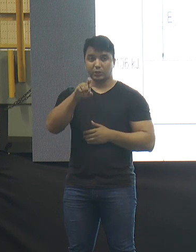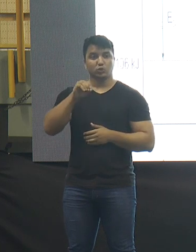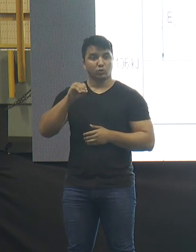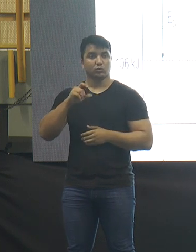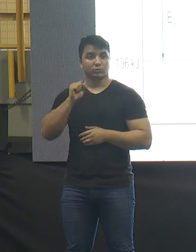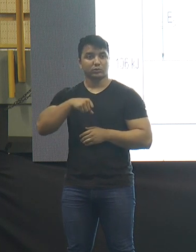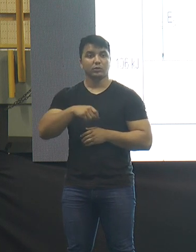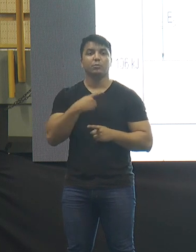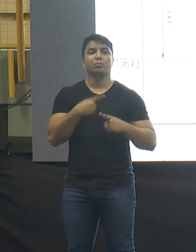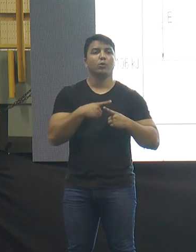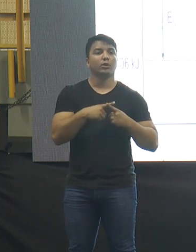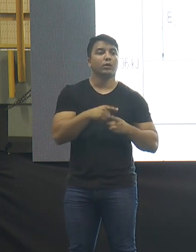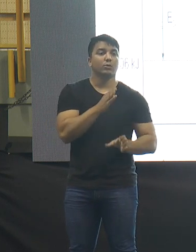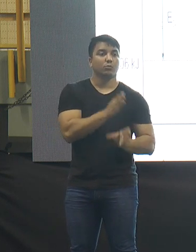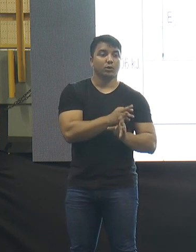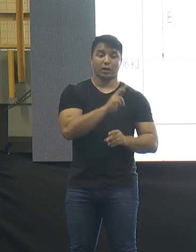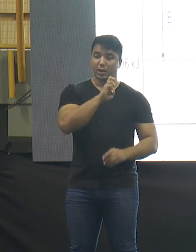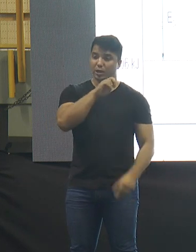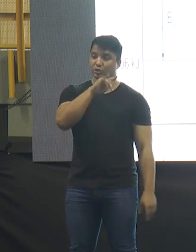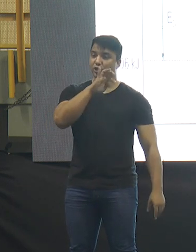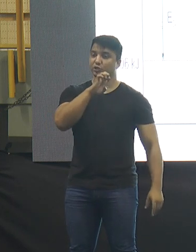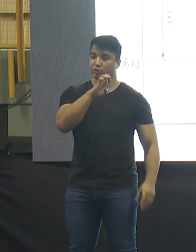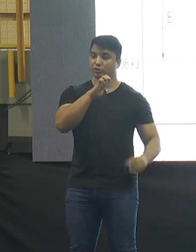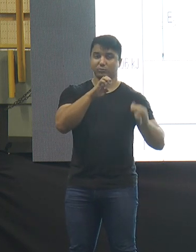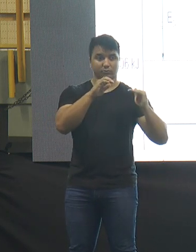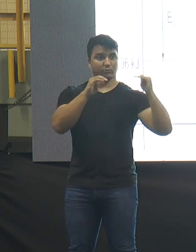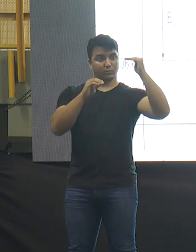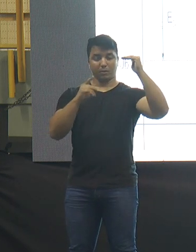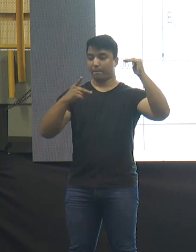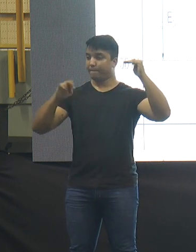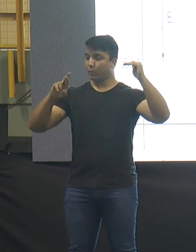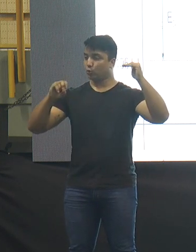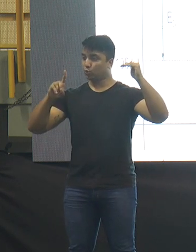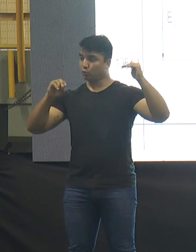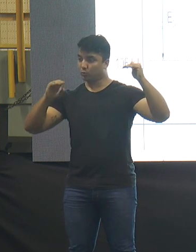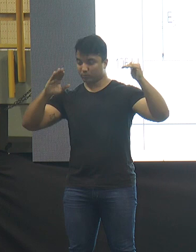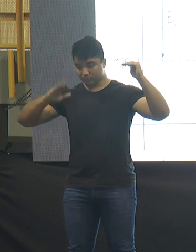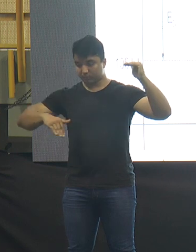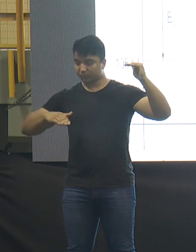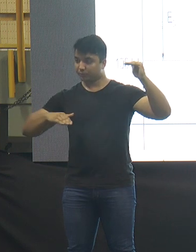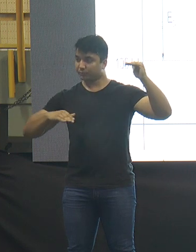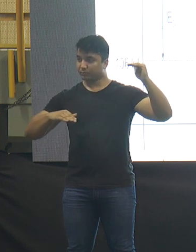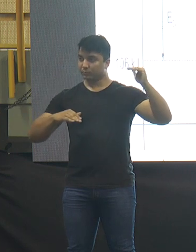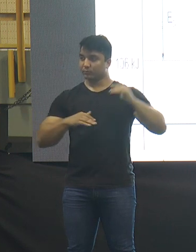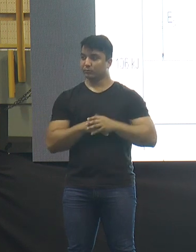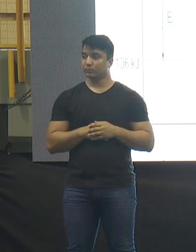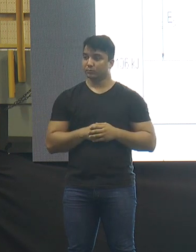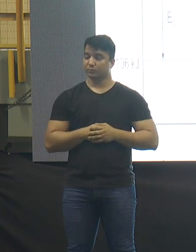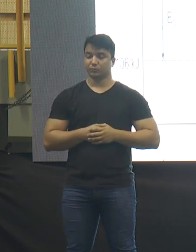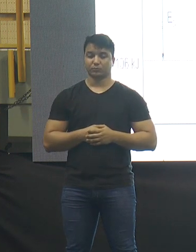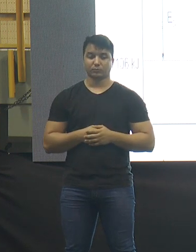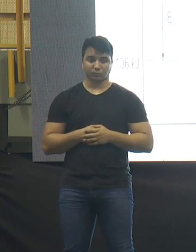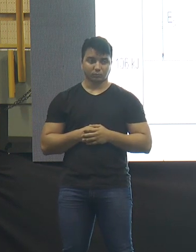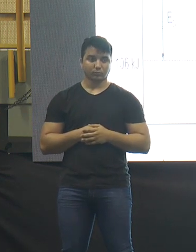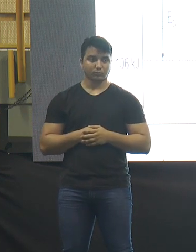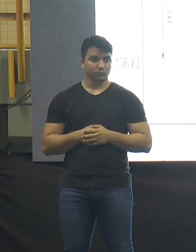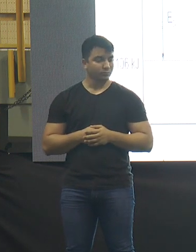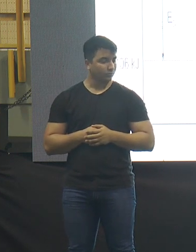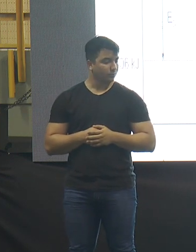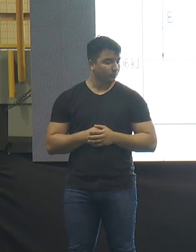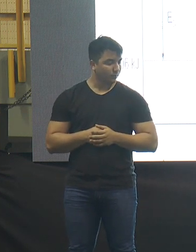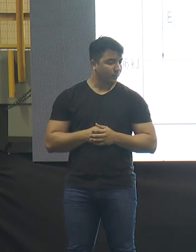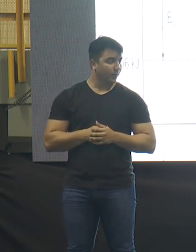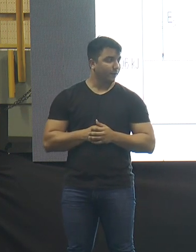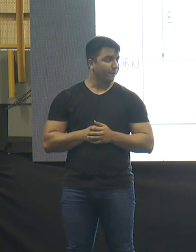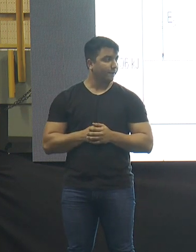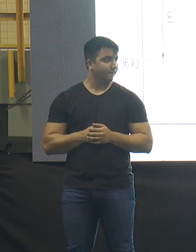Exo. Por que que é exo? Aquele negocinho, ó. Quem é que está mais em cima? Reagente. Quem é que está mais embaixo? Produto. Beleza? Agora